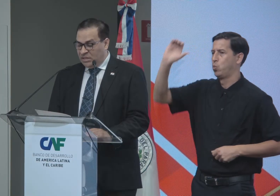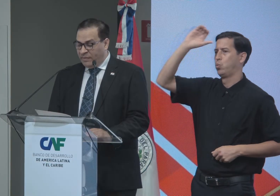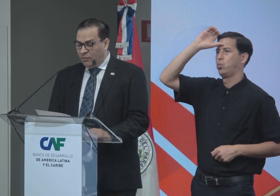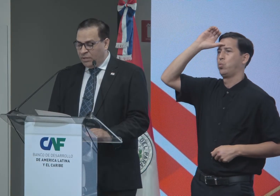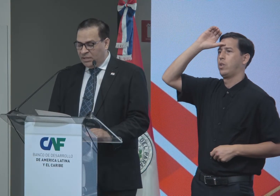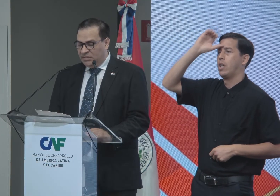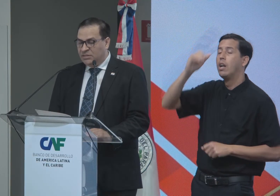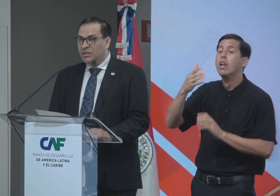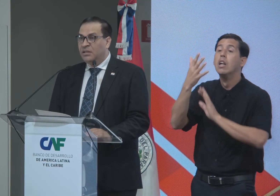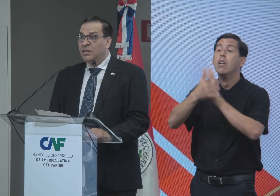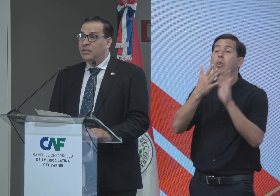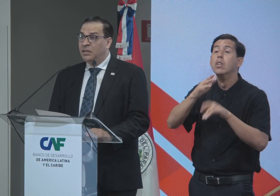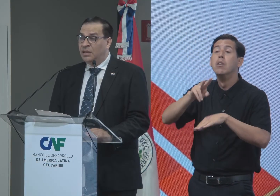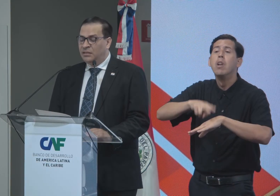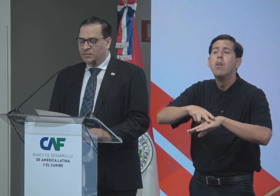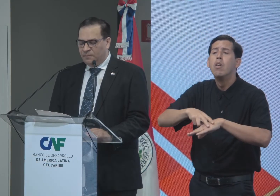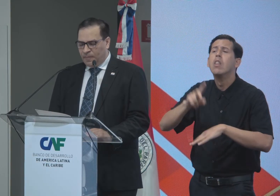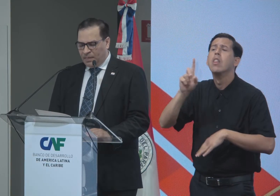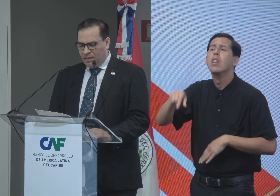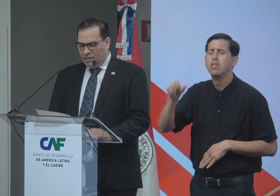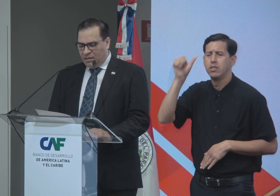señas paraguaya es dignidad.